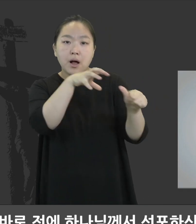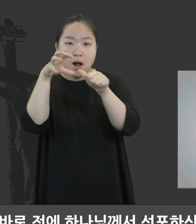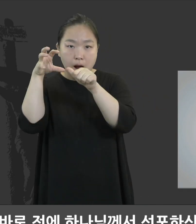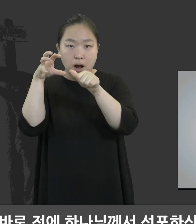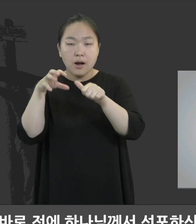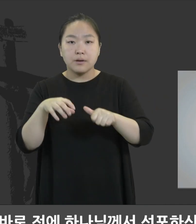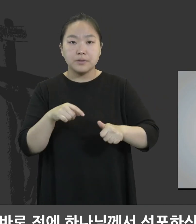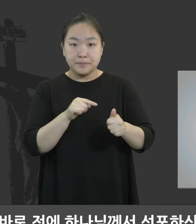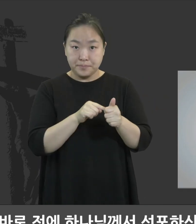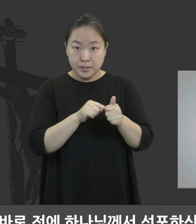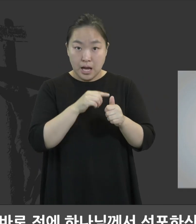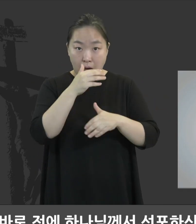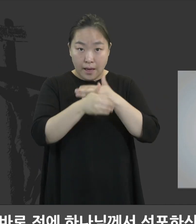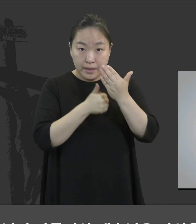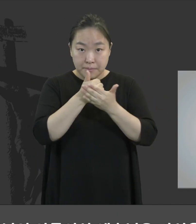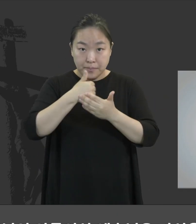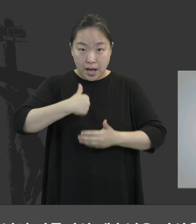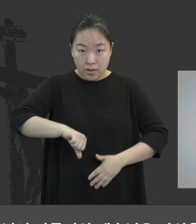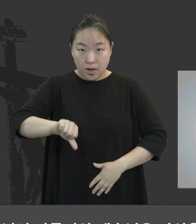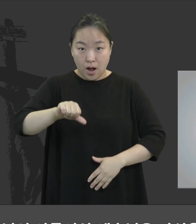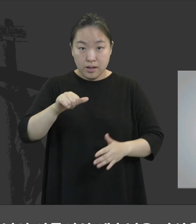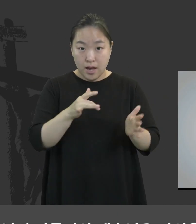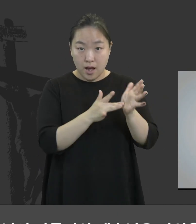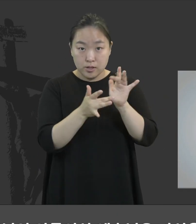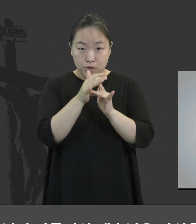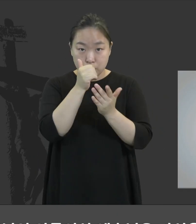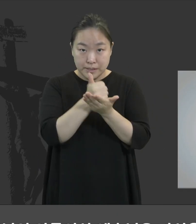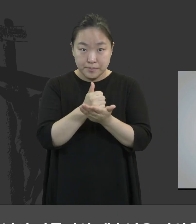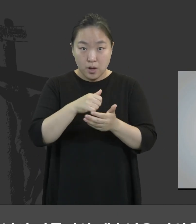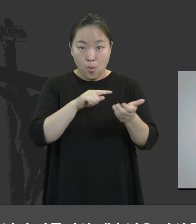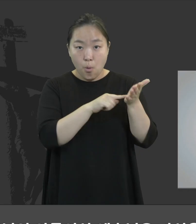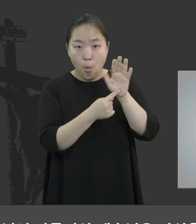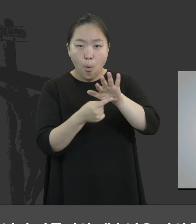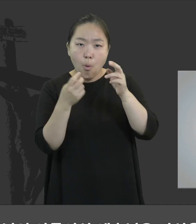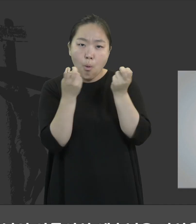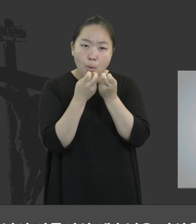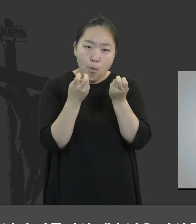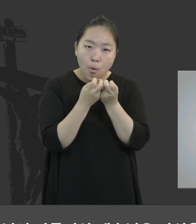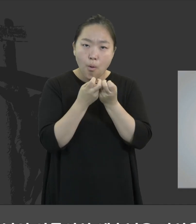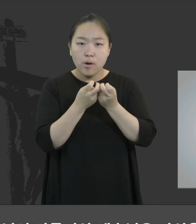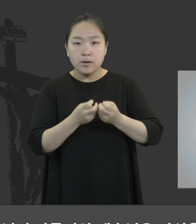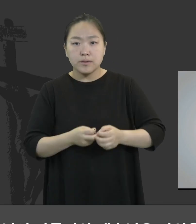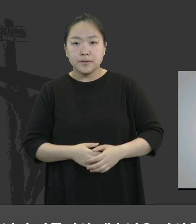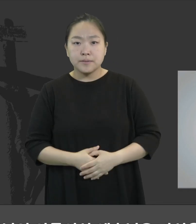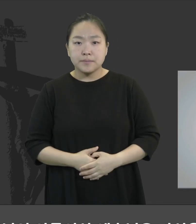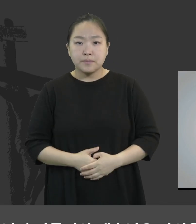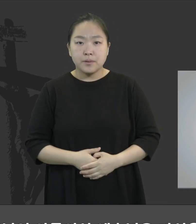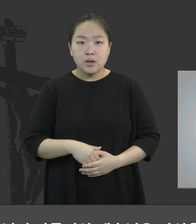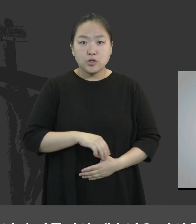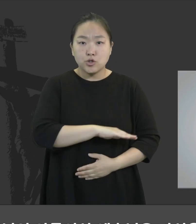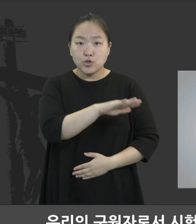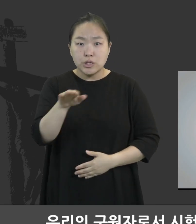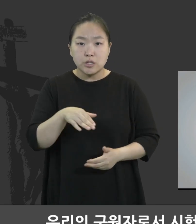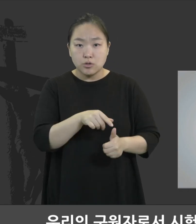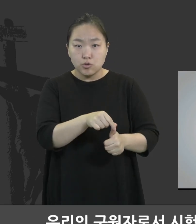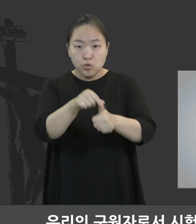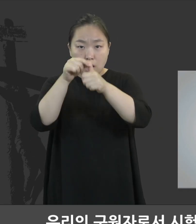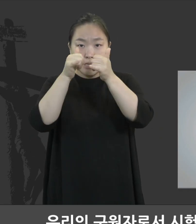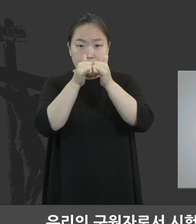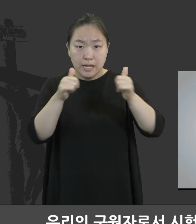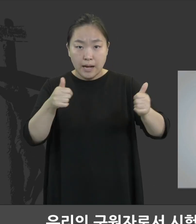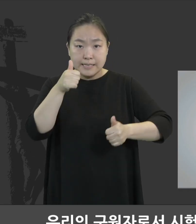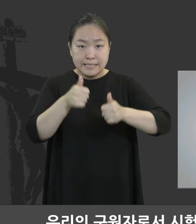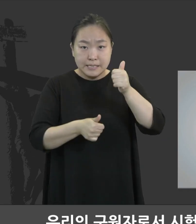사탄이 걸고 넘어진 것이죠. 하나님의 아들이신 예수님은 자신을 어떻게 나타내셨을까요?